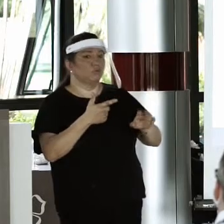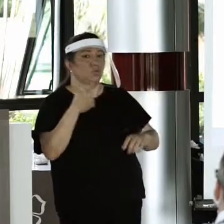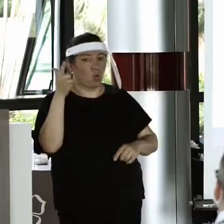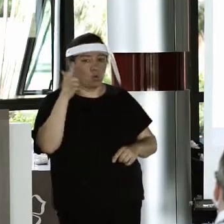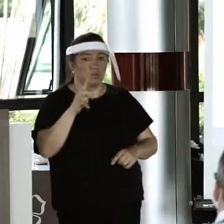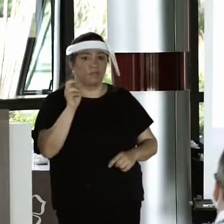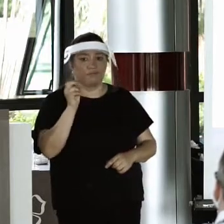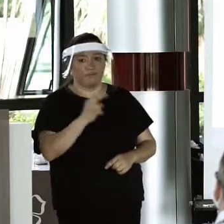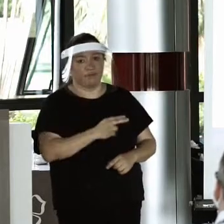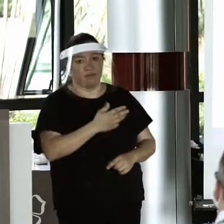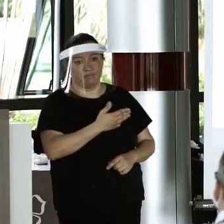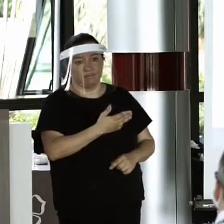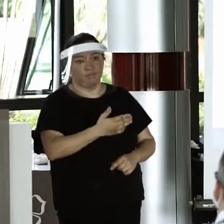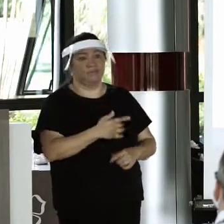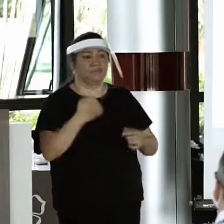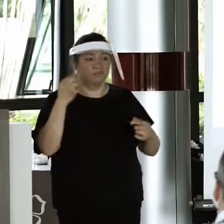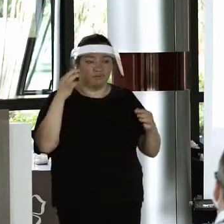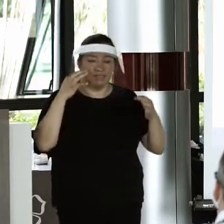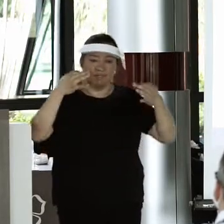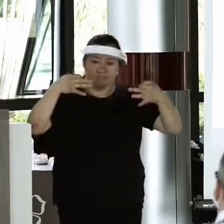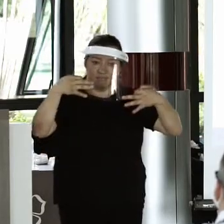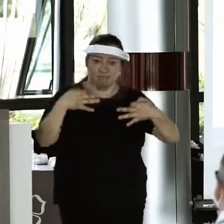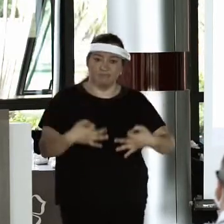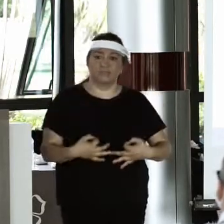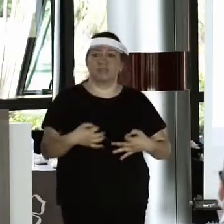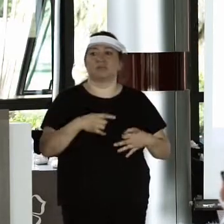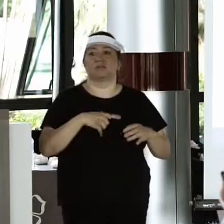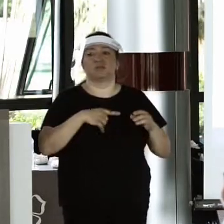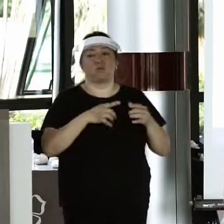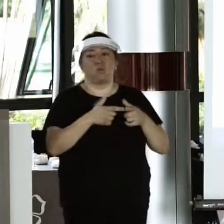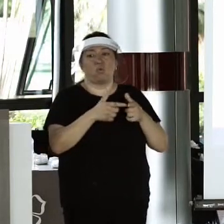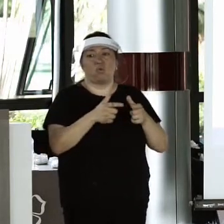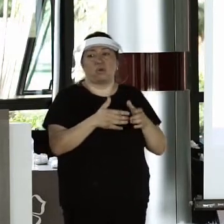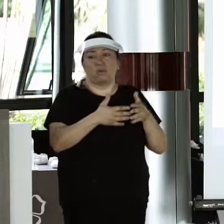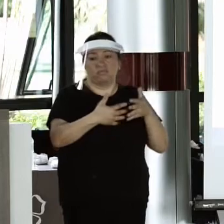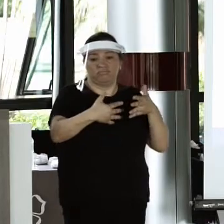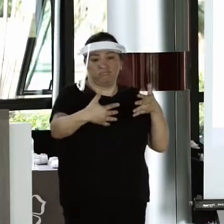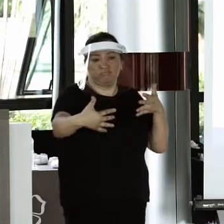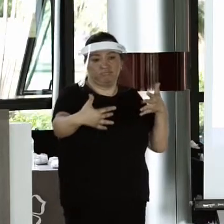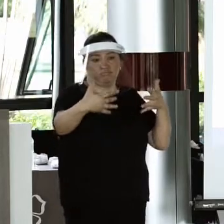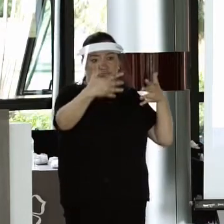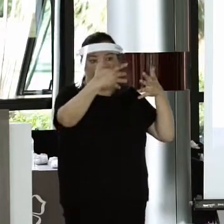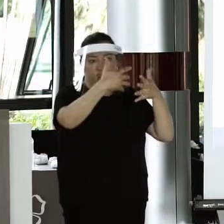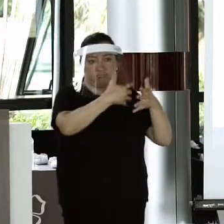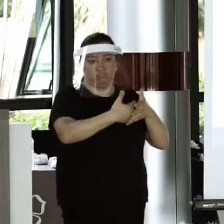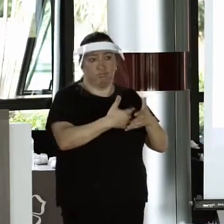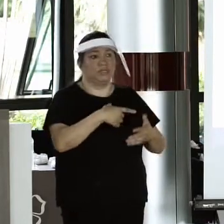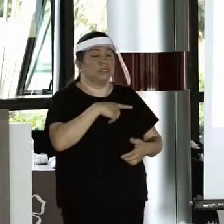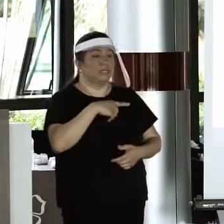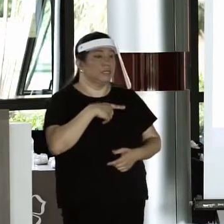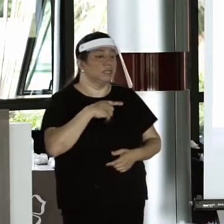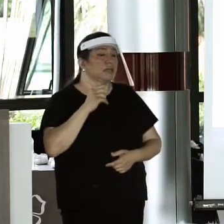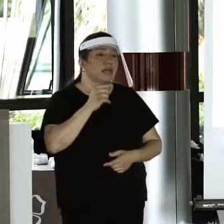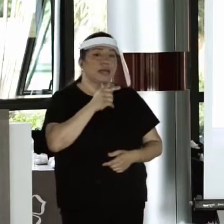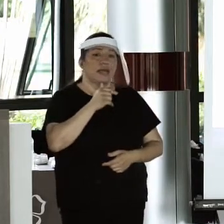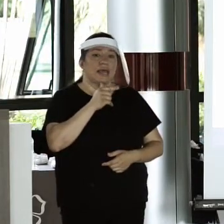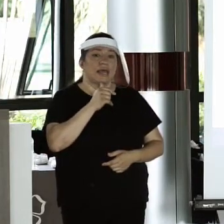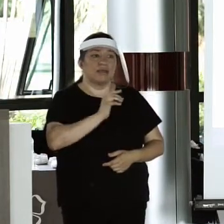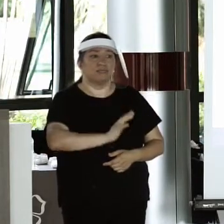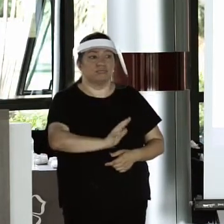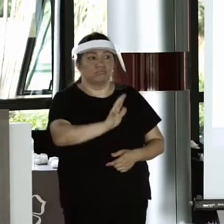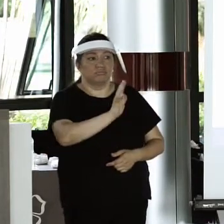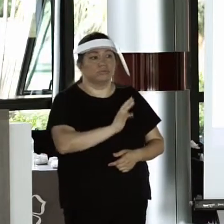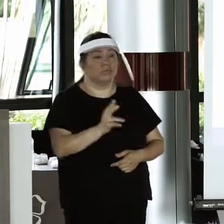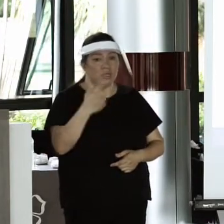lá, você vê exatamente a extensão do problema. E eu consigo ver se eu tenho umidade ali, né, ó,